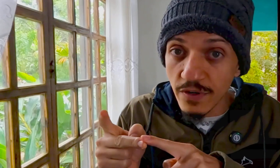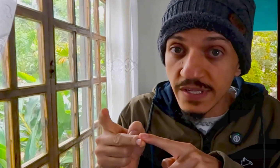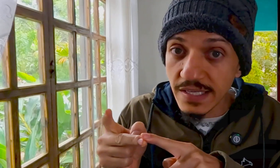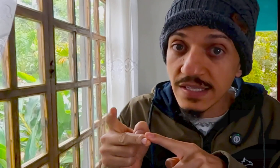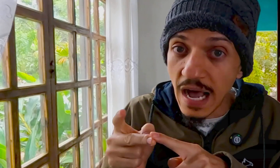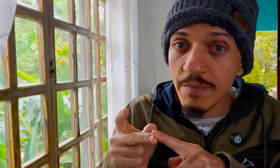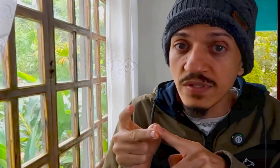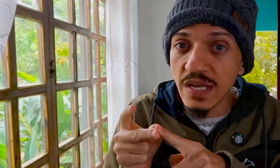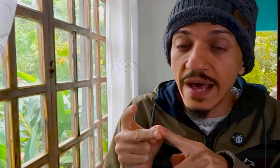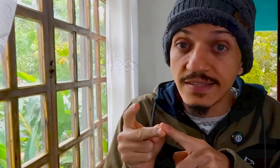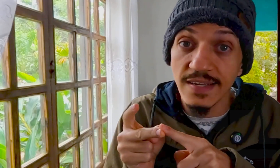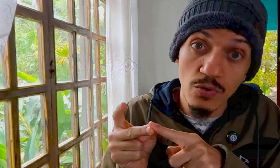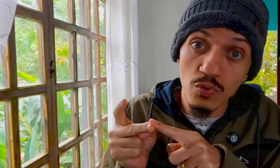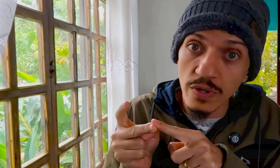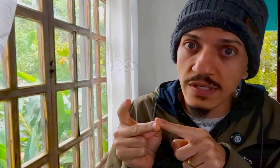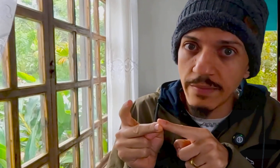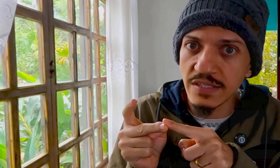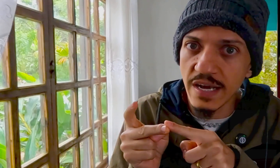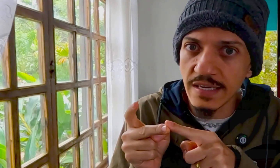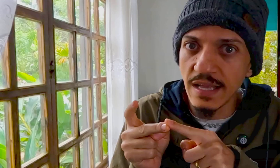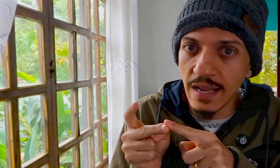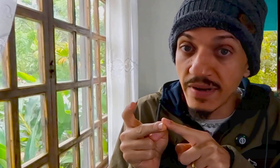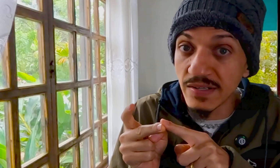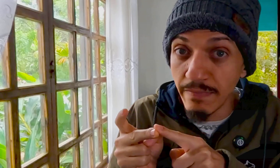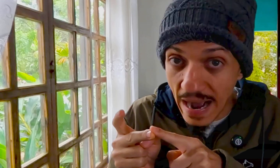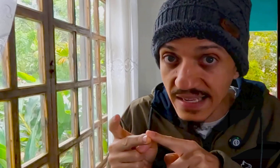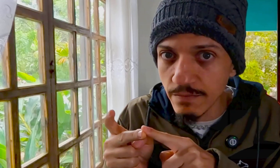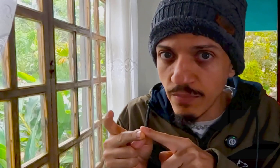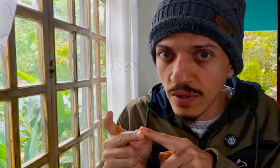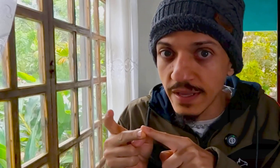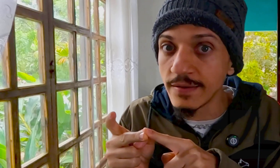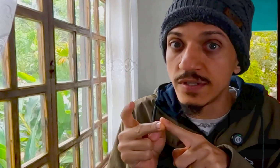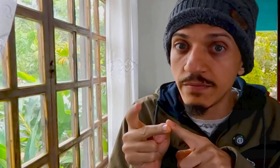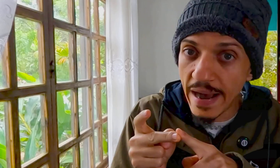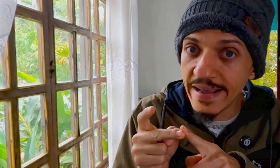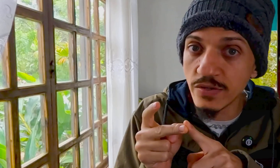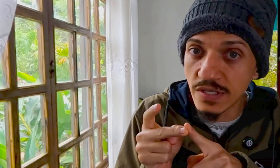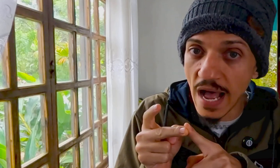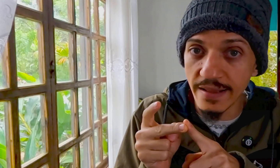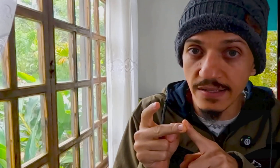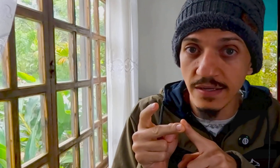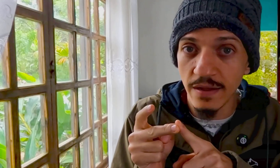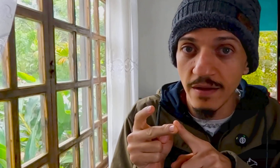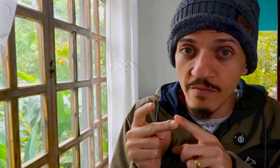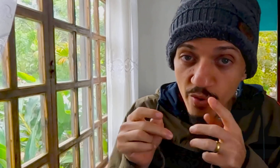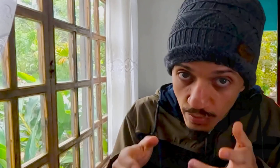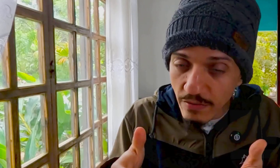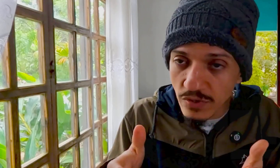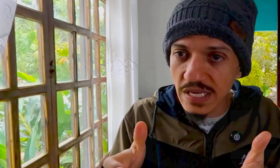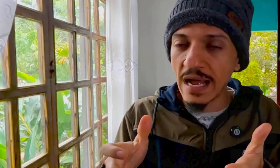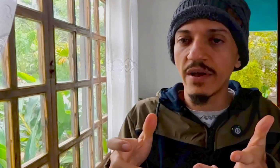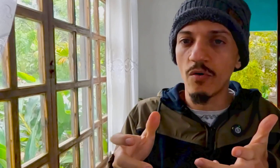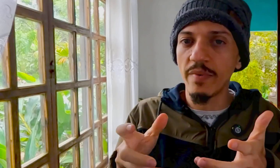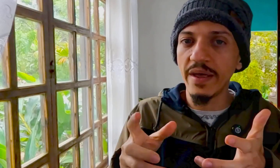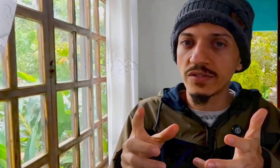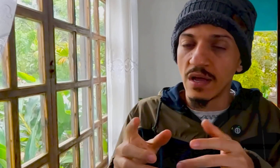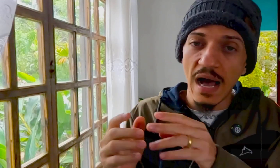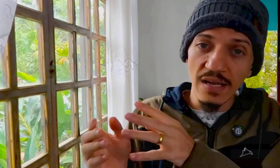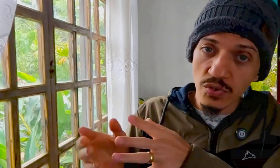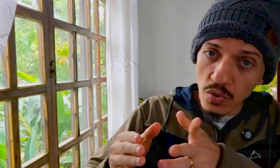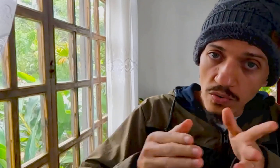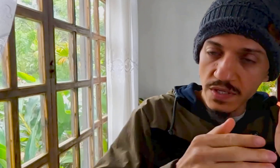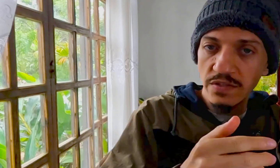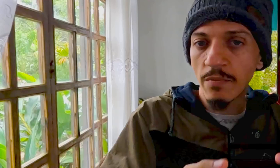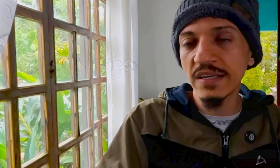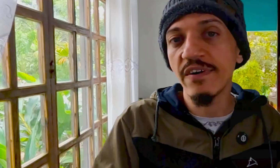Se você sabe usar as estruturas gramaticais da Libras mais importantes e mais usadas, muito bem usado realmente,